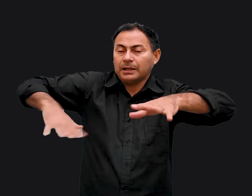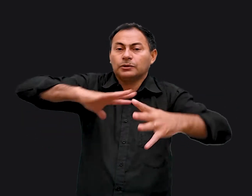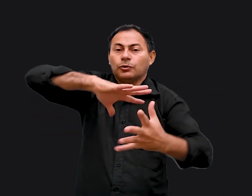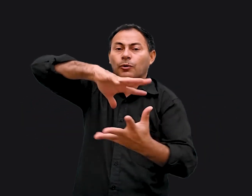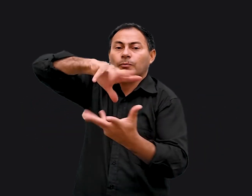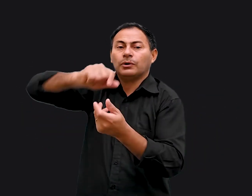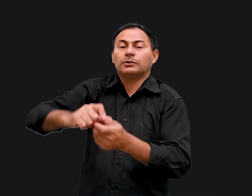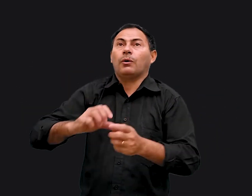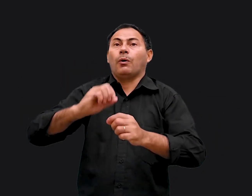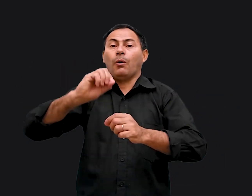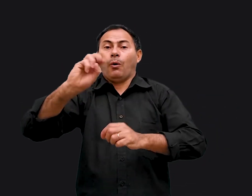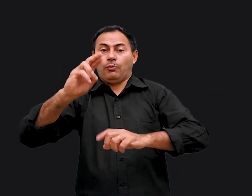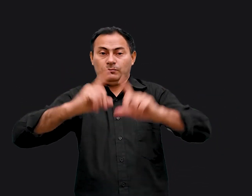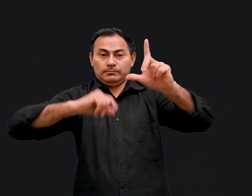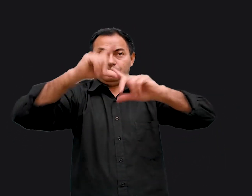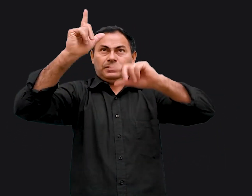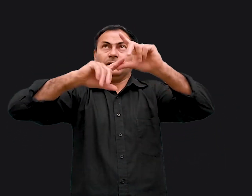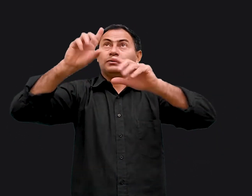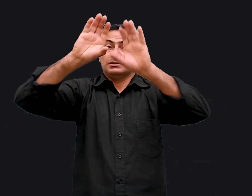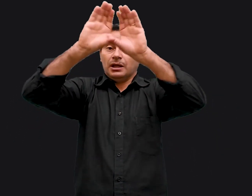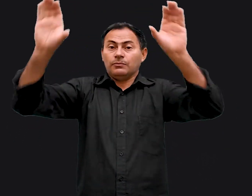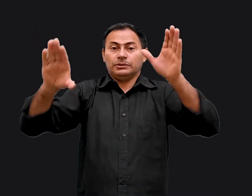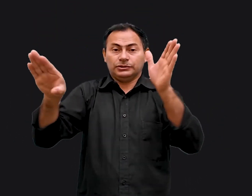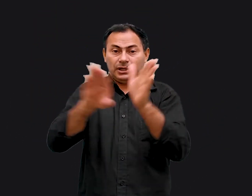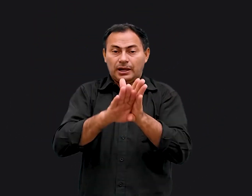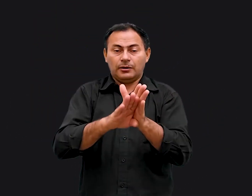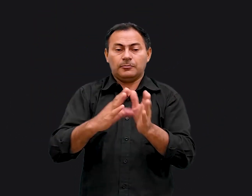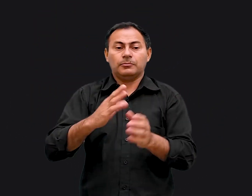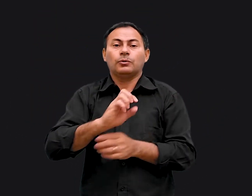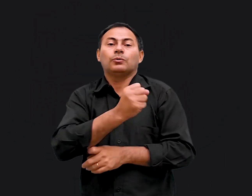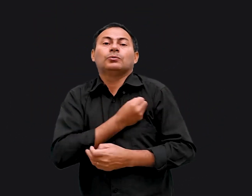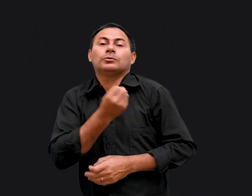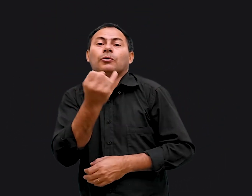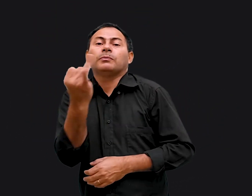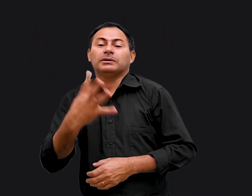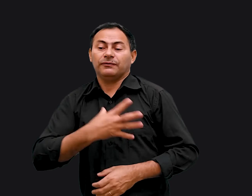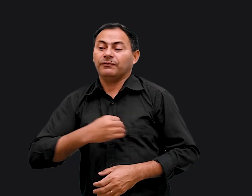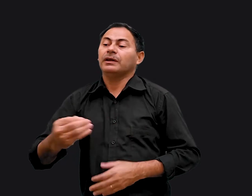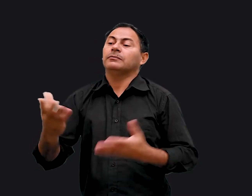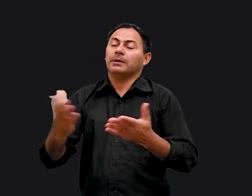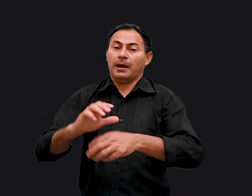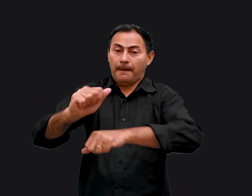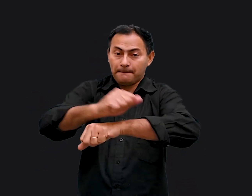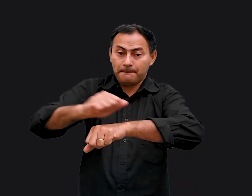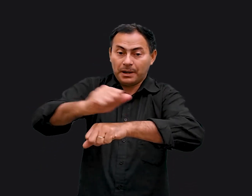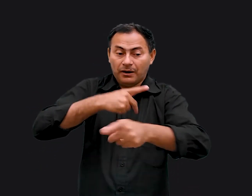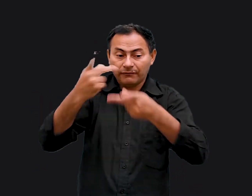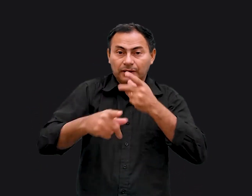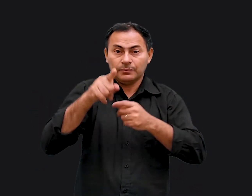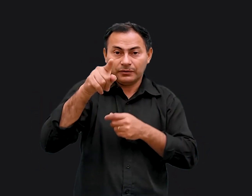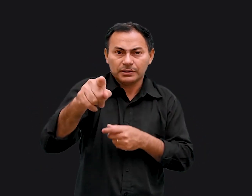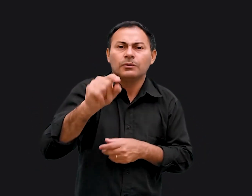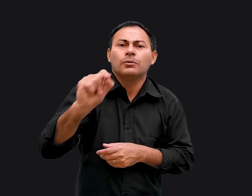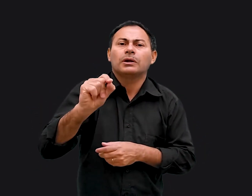mundo, ou as estrelas do céu, um dia você poderá chegar ao meu número de filhos? Se Abraão dissesse isso para você, o que